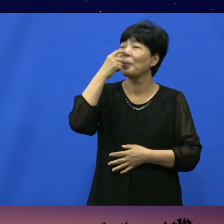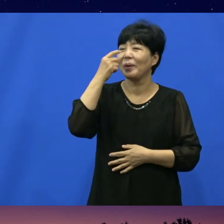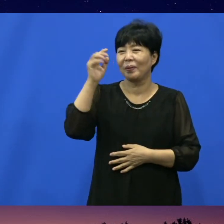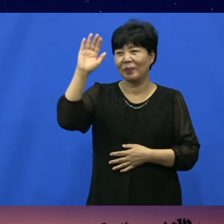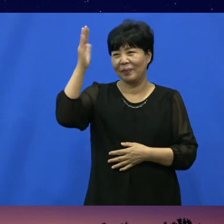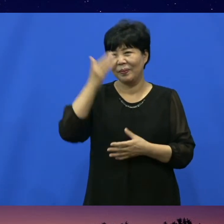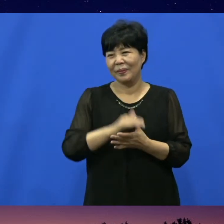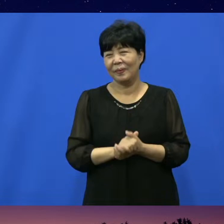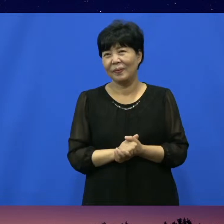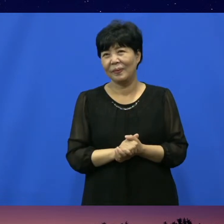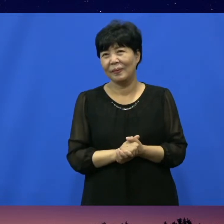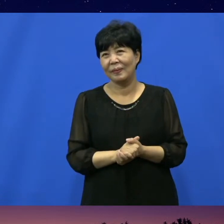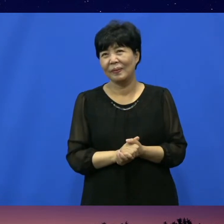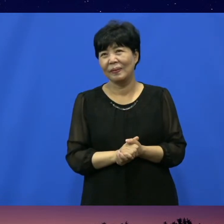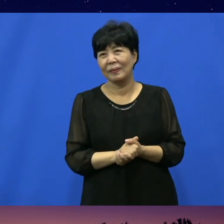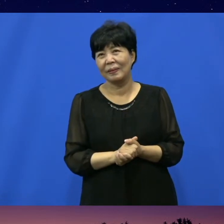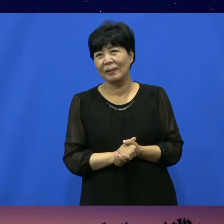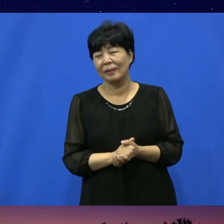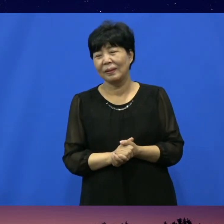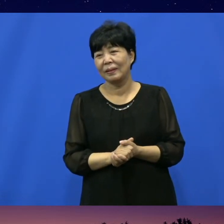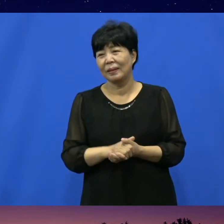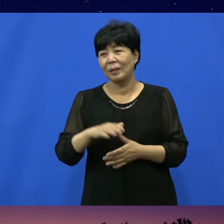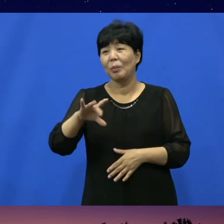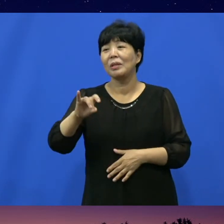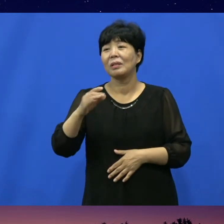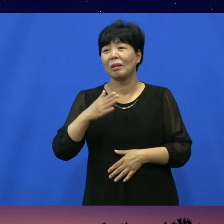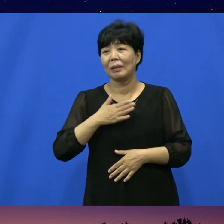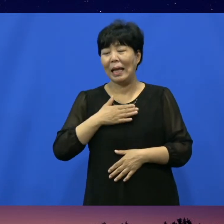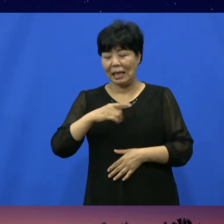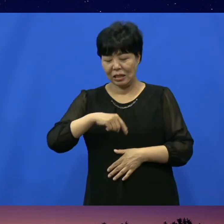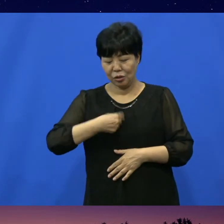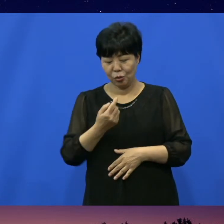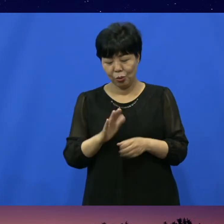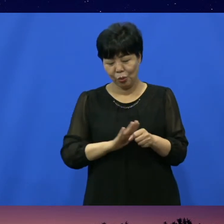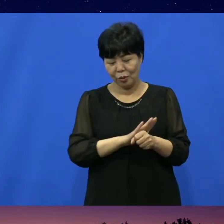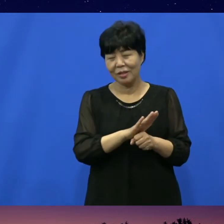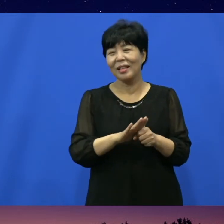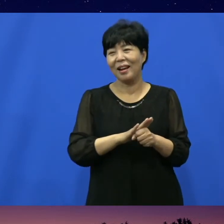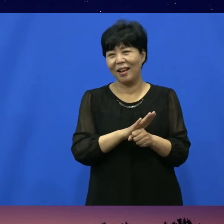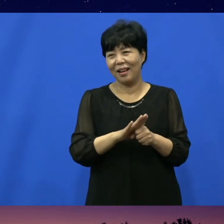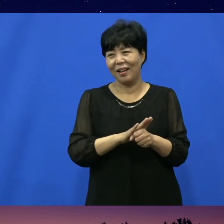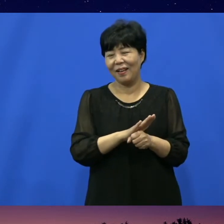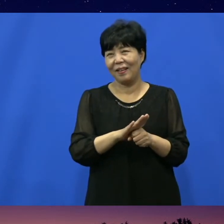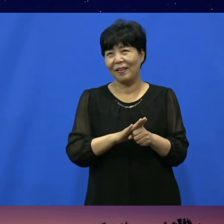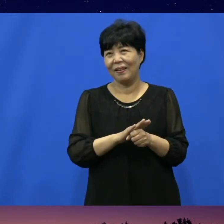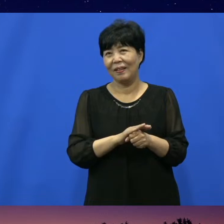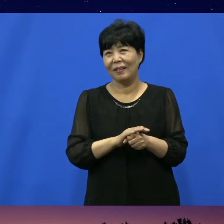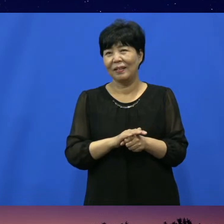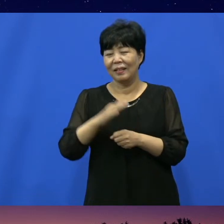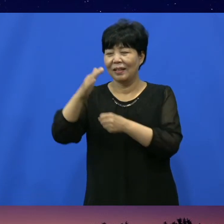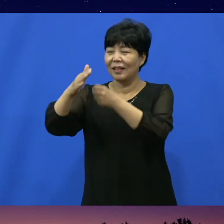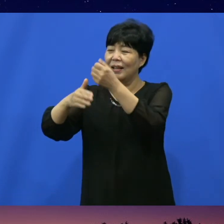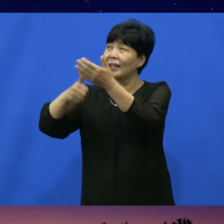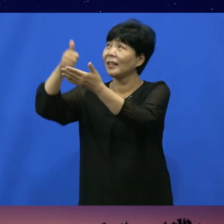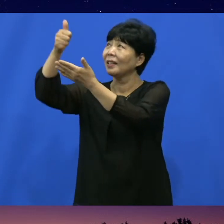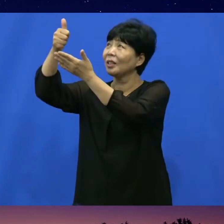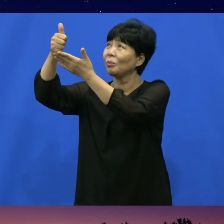먼저는 그 사랑하는 법이 뭐예요? 내가 나를 사랑하는 법을 배우는 거예요. 내가 나를 사랑하는 거예요. 하나님이 나를